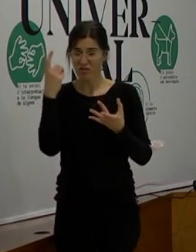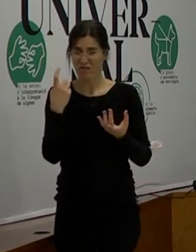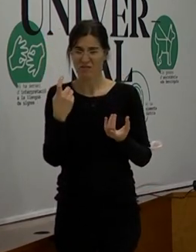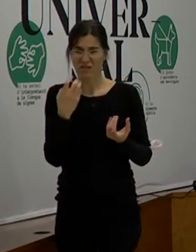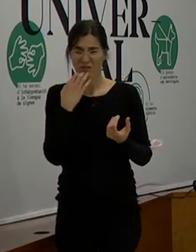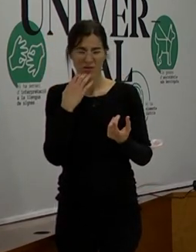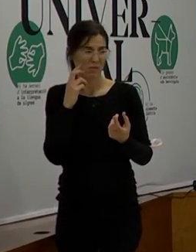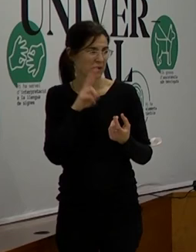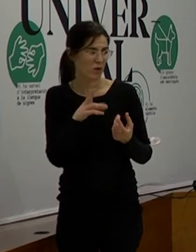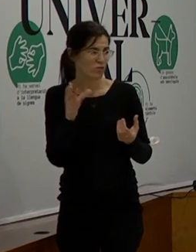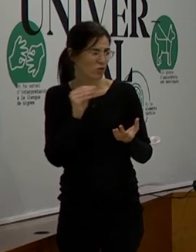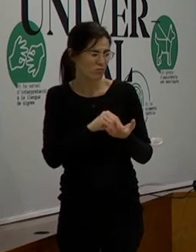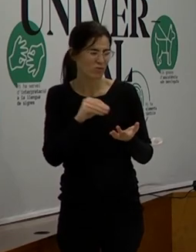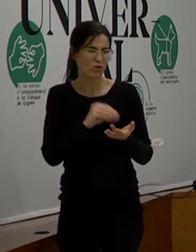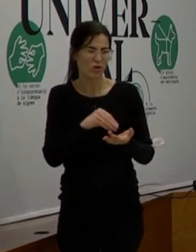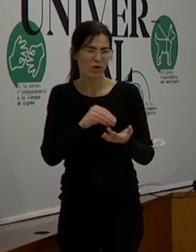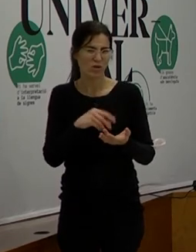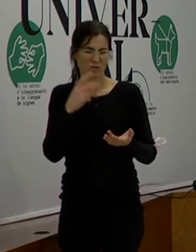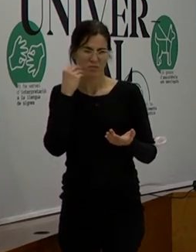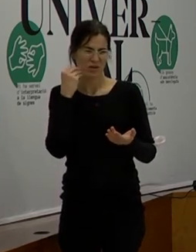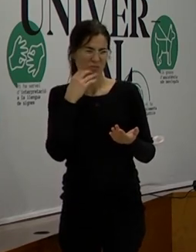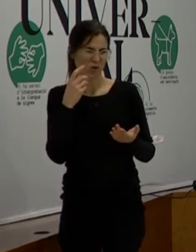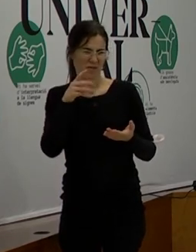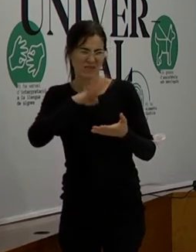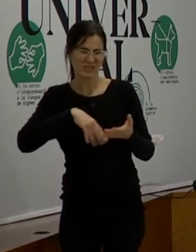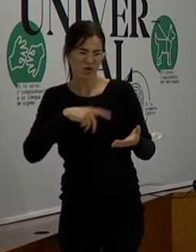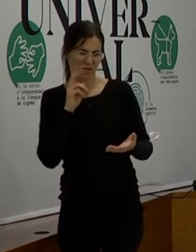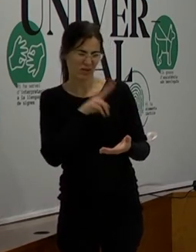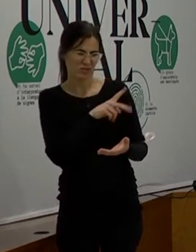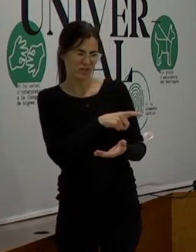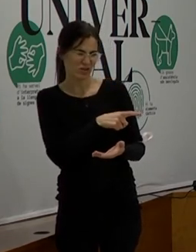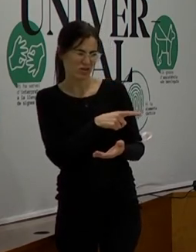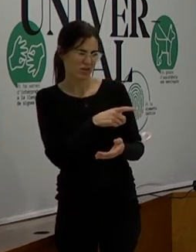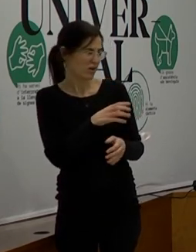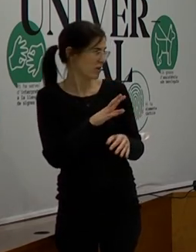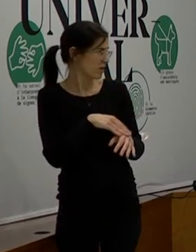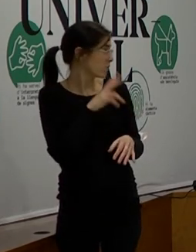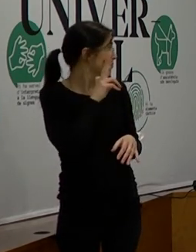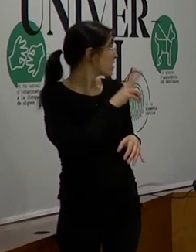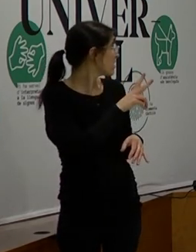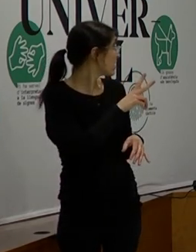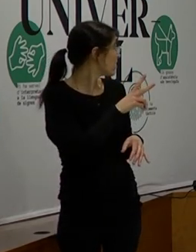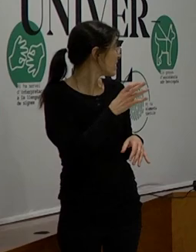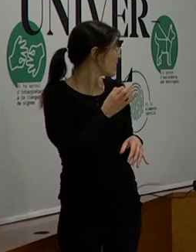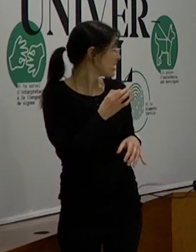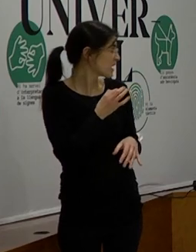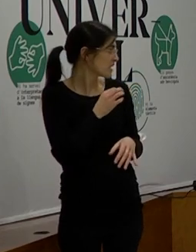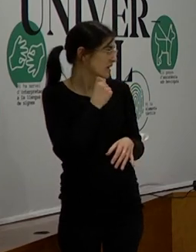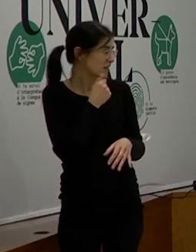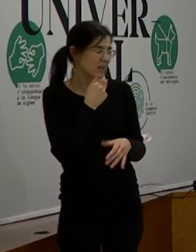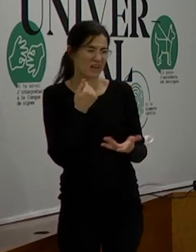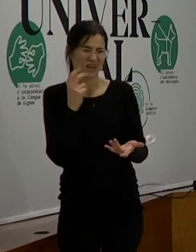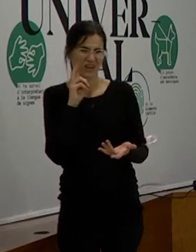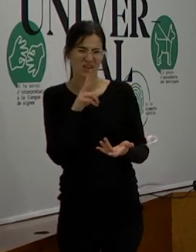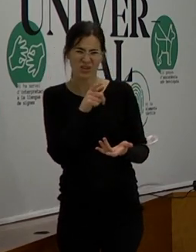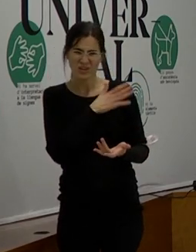fixeu-vos que tota l'estona... O sigui, tu creus que a Barcelona em posen això i què has de... Qui em ve la letra d'aquesta? Jo, és que, xico, això no hi ha qui no vea, ¿vale? O